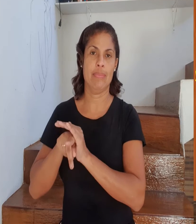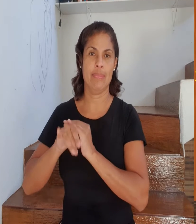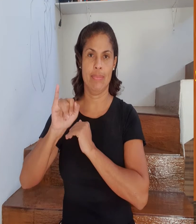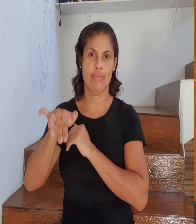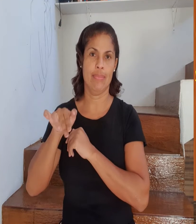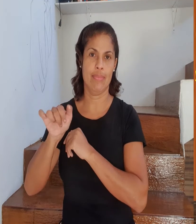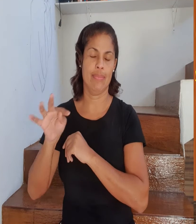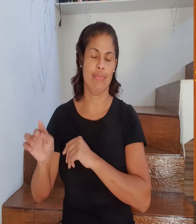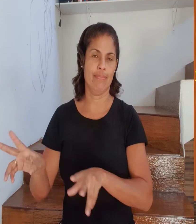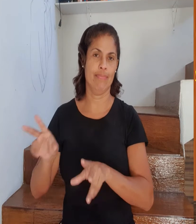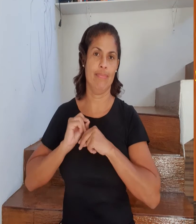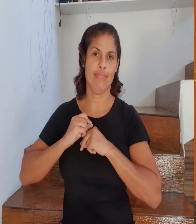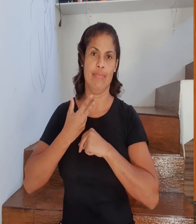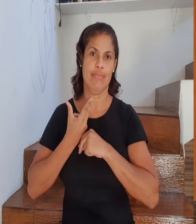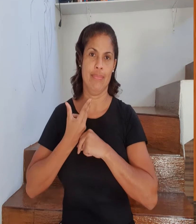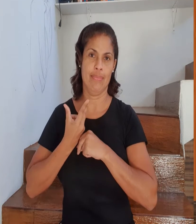mecanismos da imunidade inata.